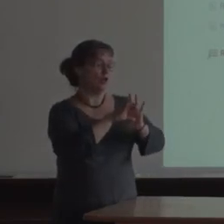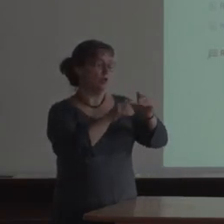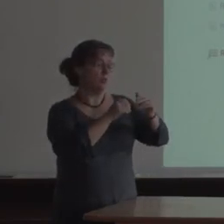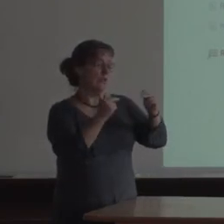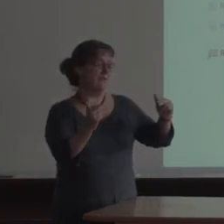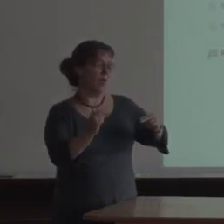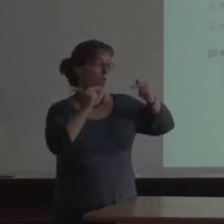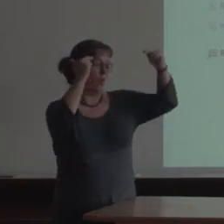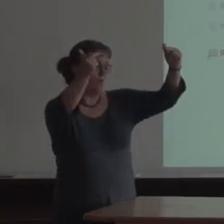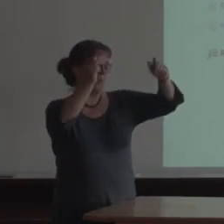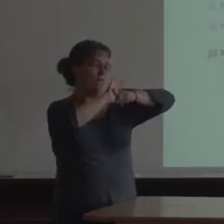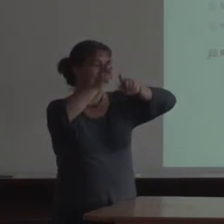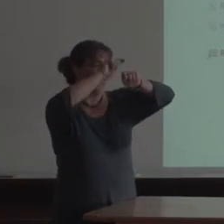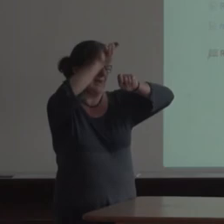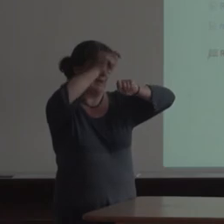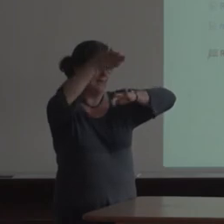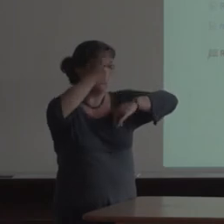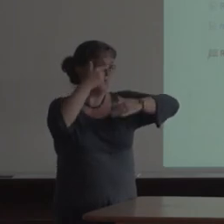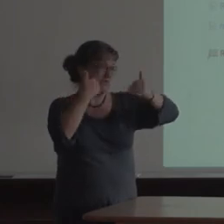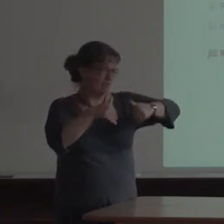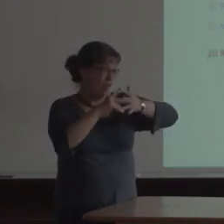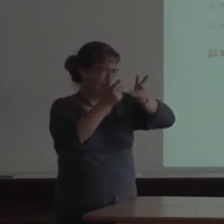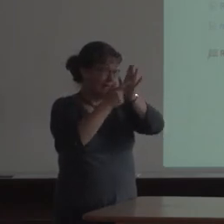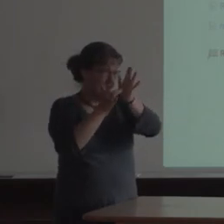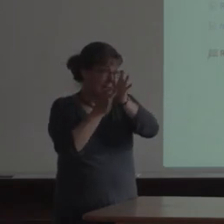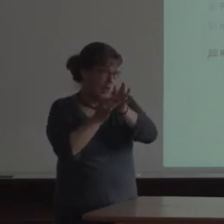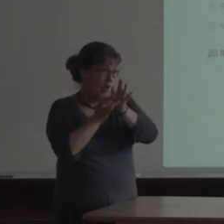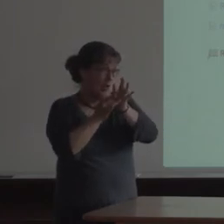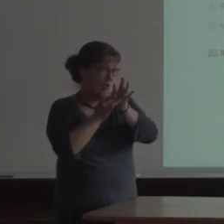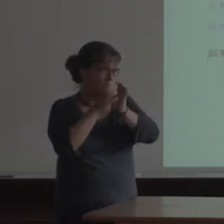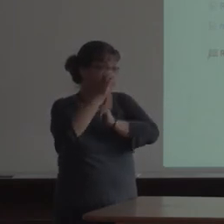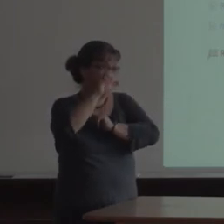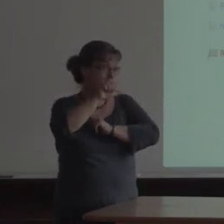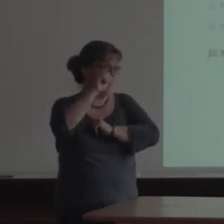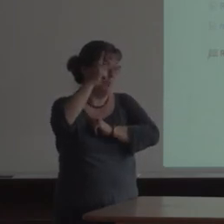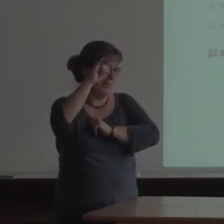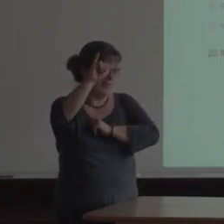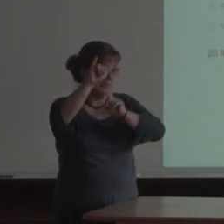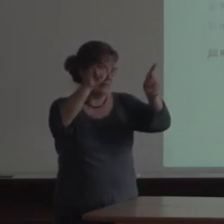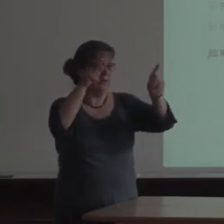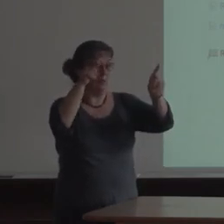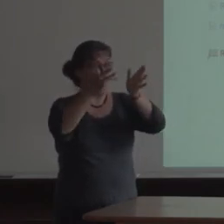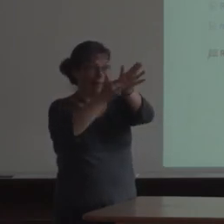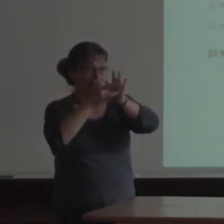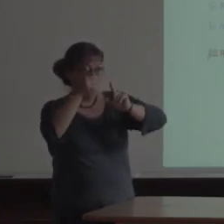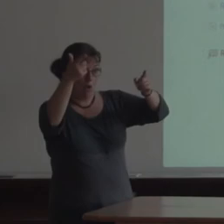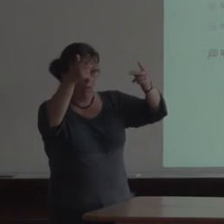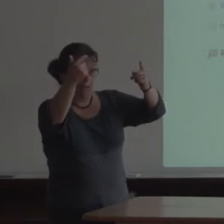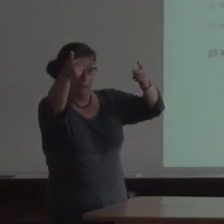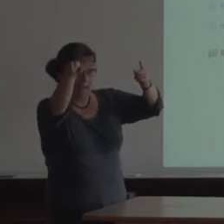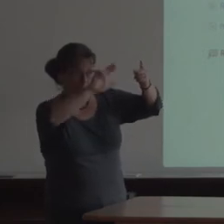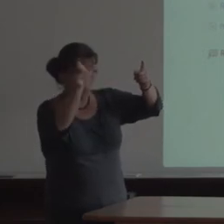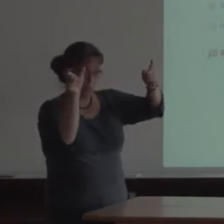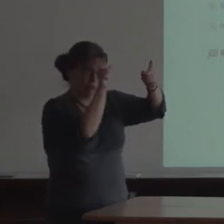à un niveau plus haut qui utilise ce client d'API, ben, je vais moquer le client d'API. Je vais moquer la réponse que ferait le client sans avoir besoin